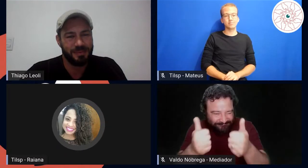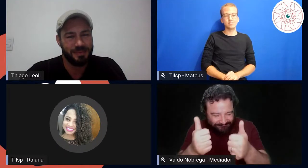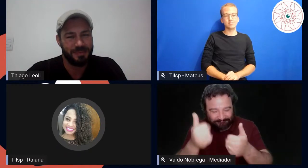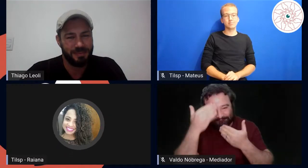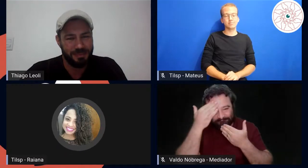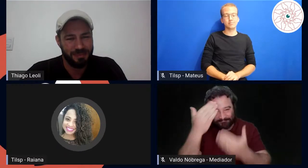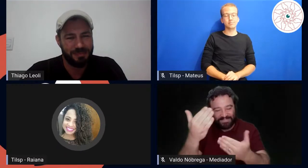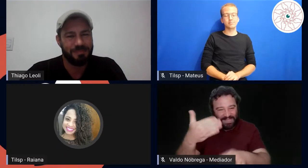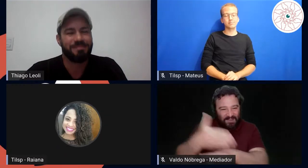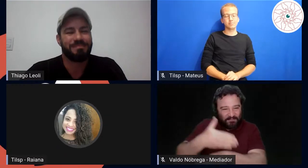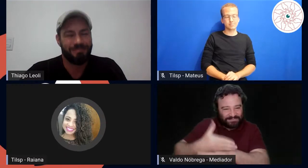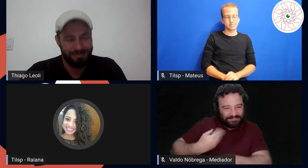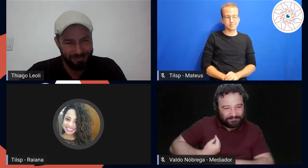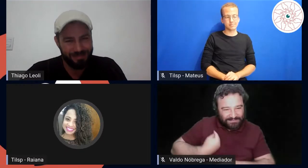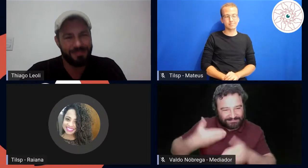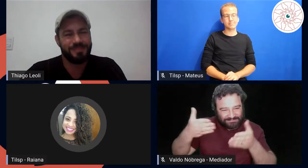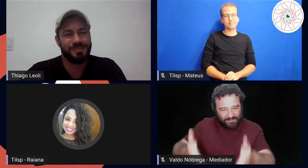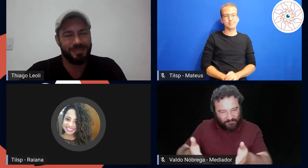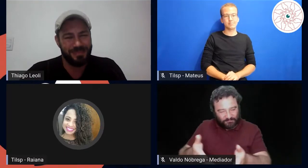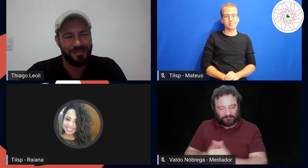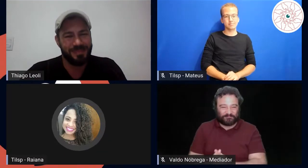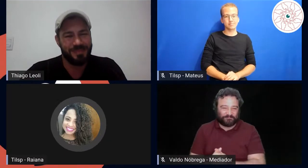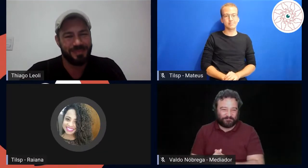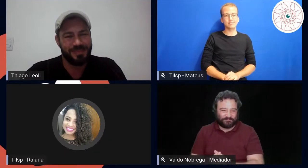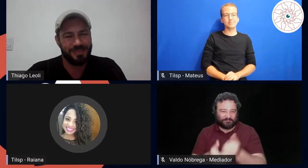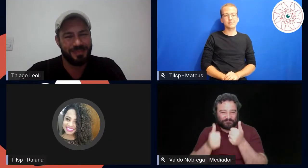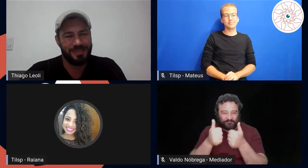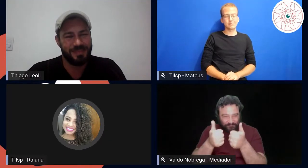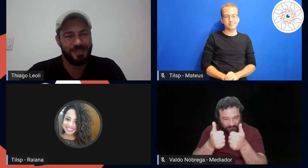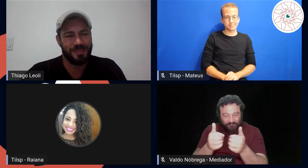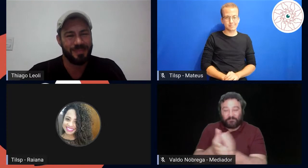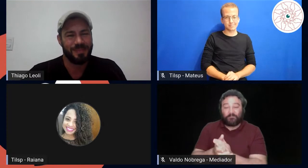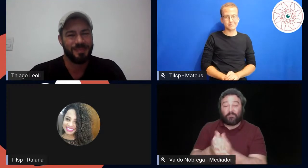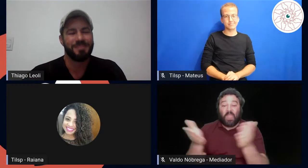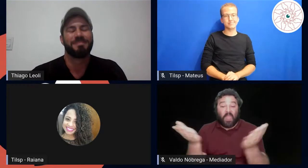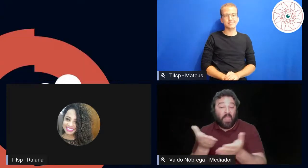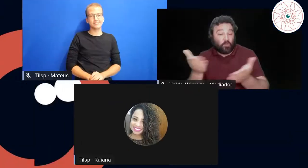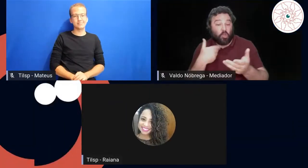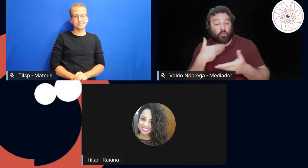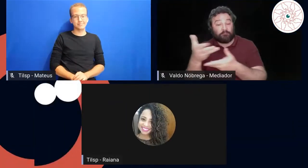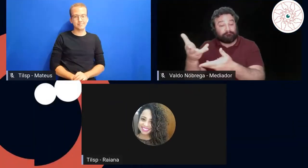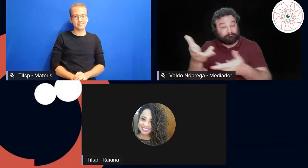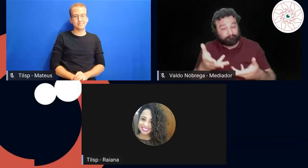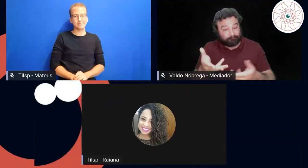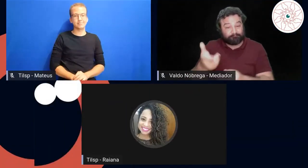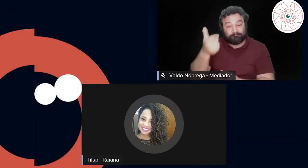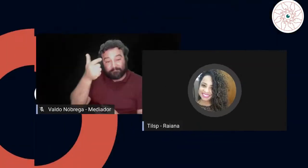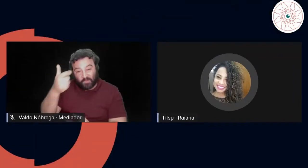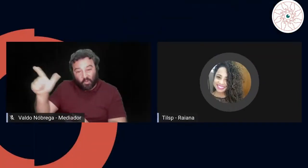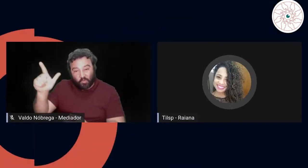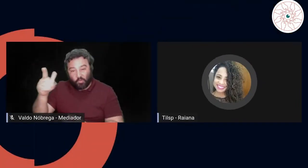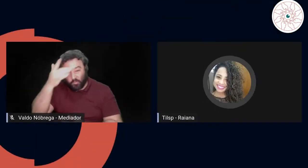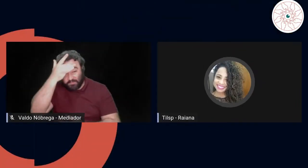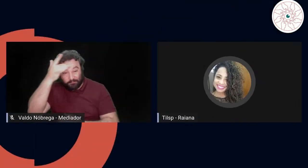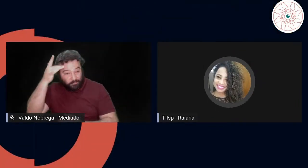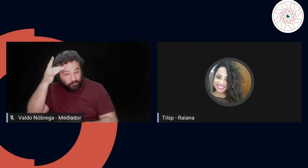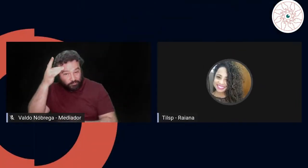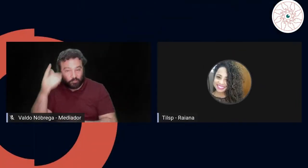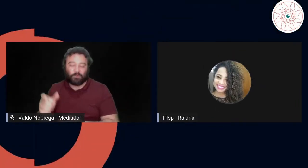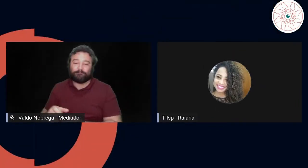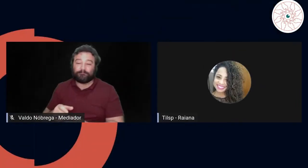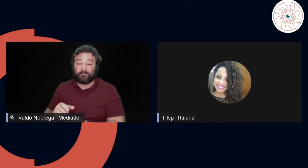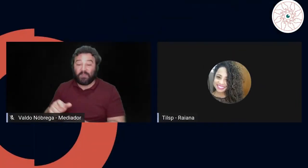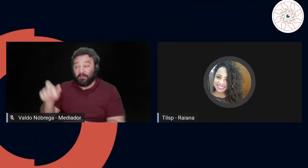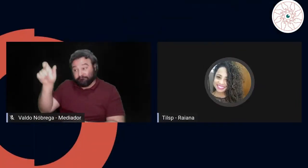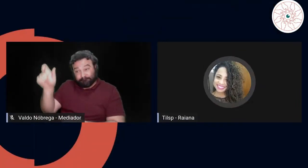esse trabalho de vocês dois, né? Muito obrigado pela pela participação de vocês. Eh, agora eu